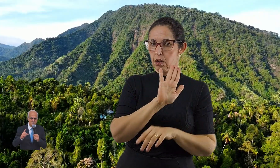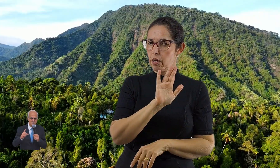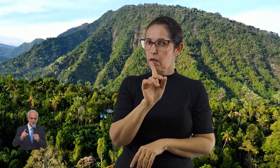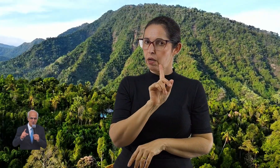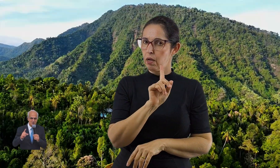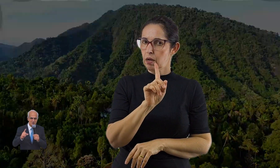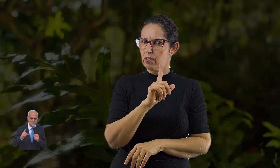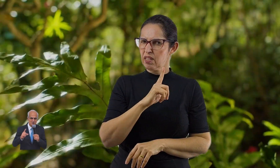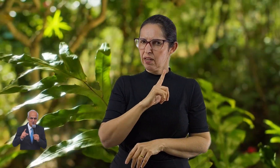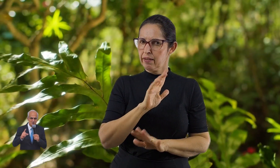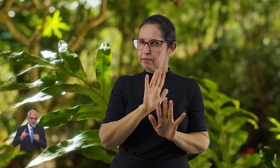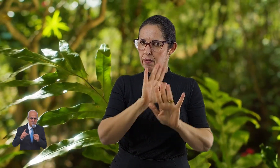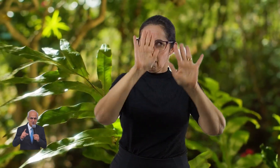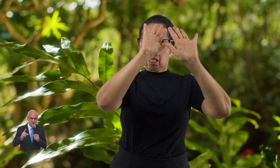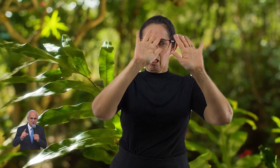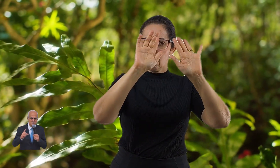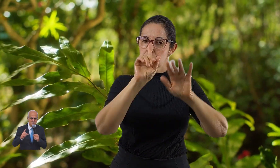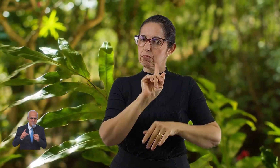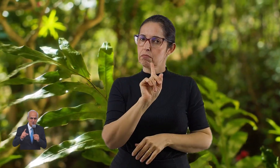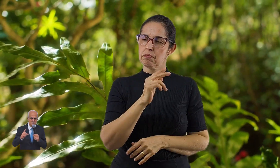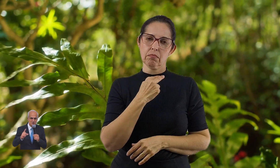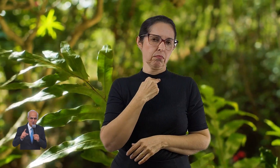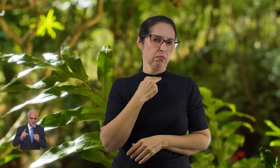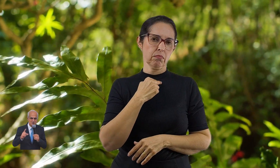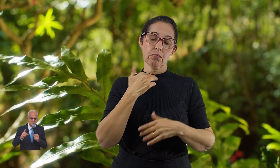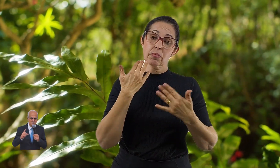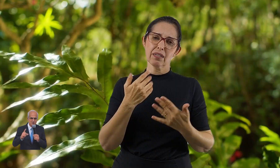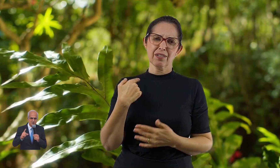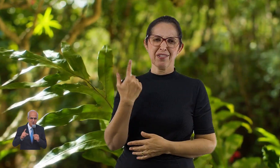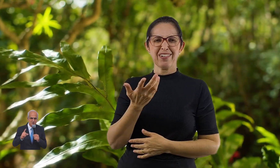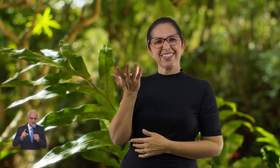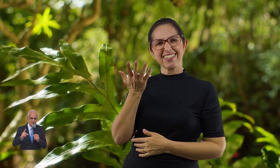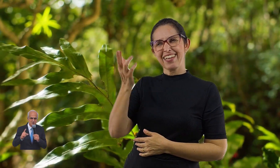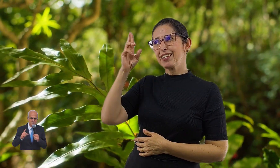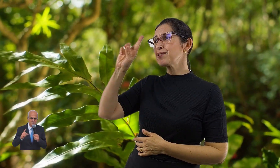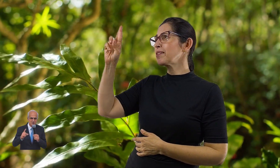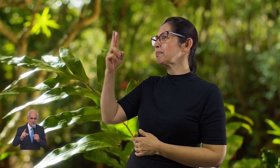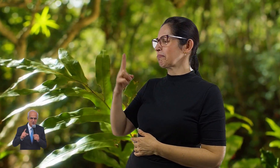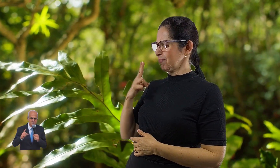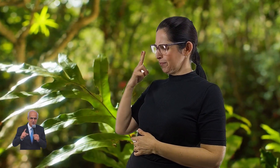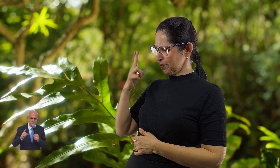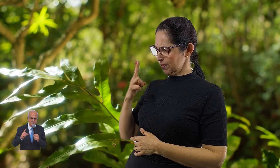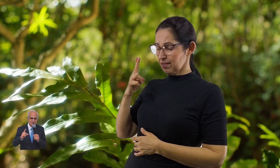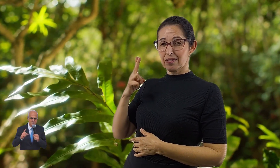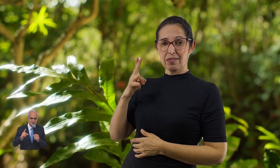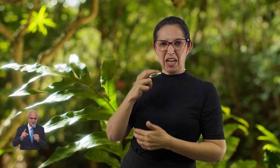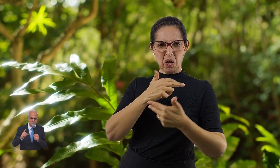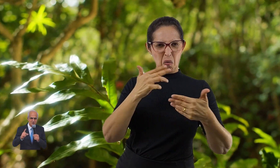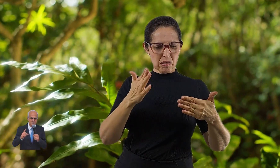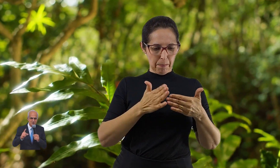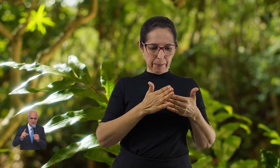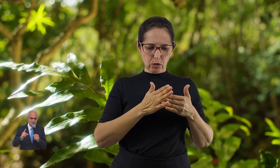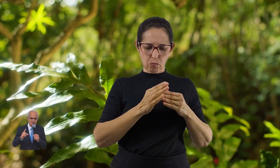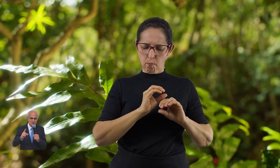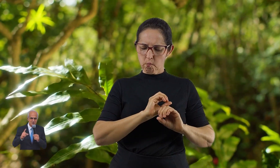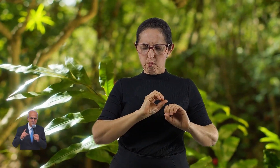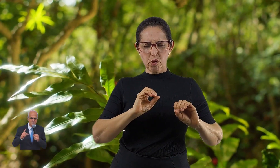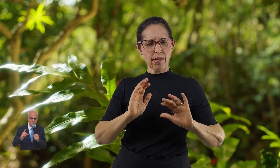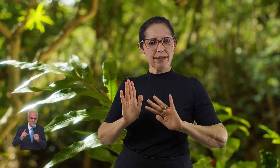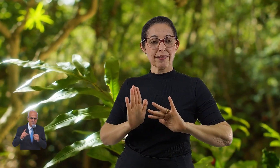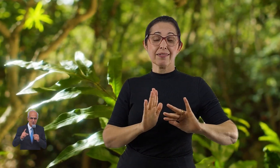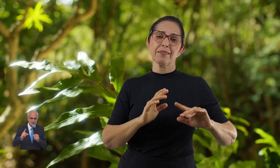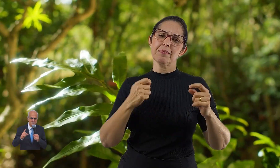Nós não queremos que nada impeça do Senhor nos usar, do Senhor operar em nosso favor.